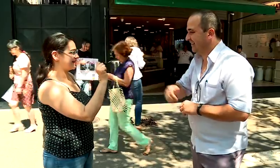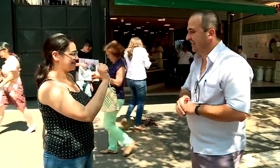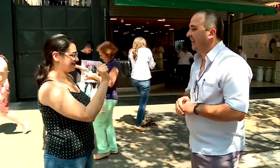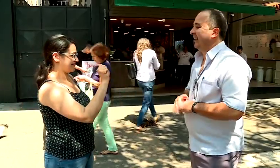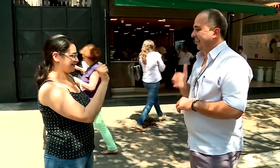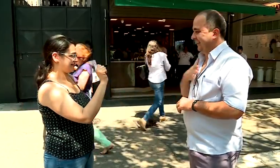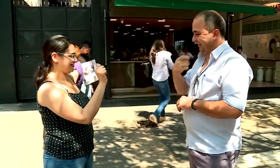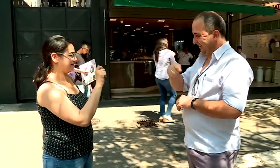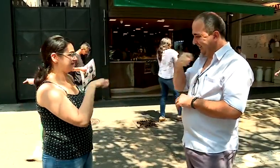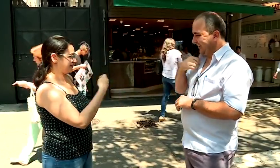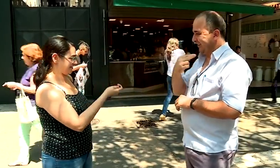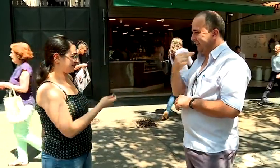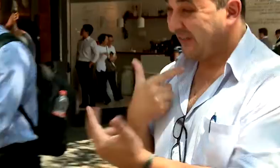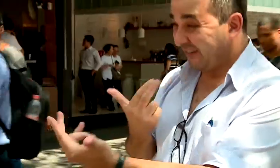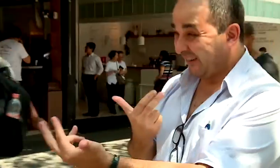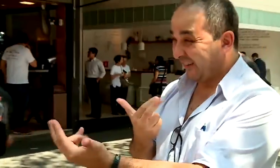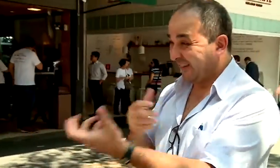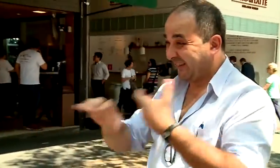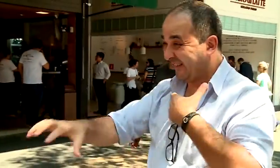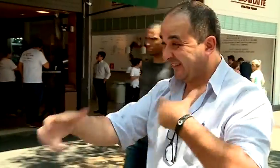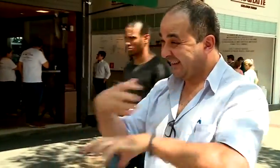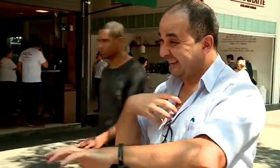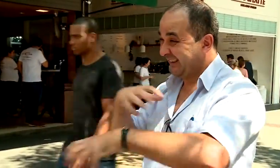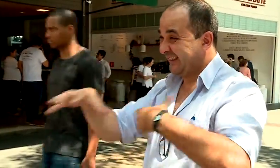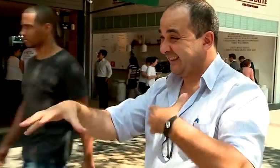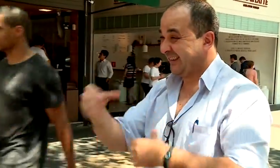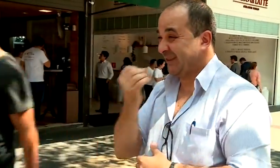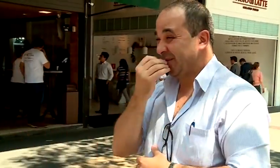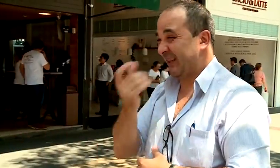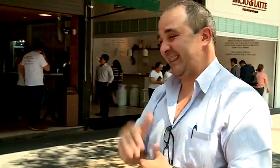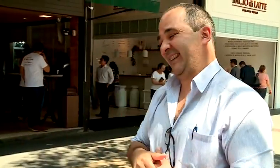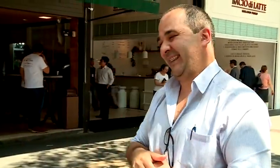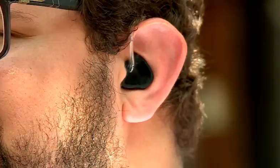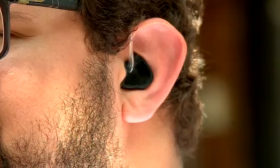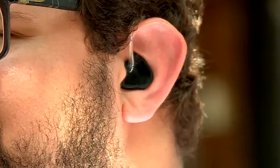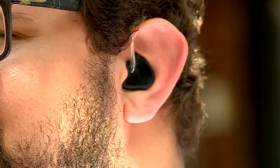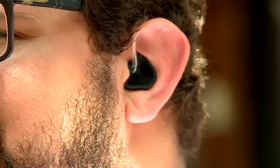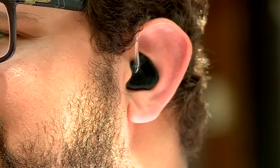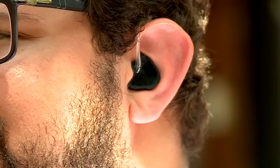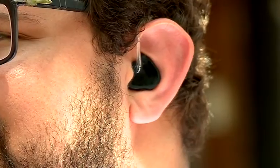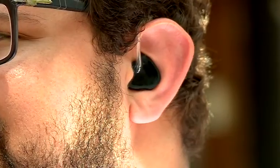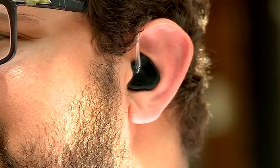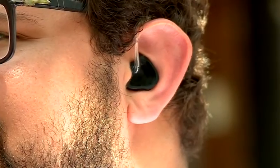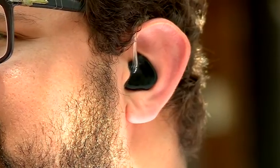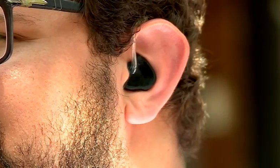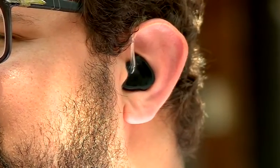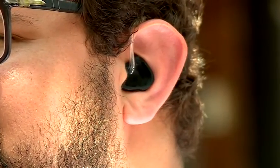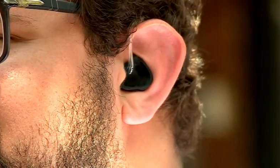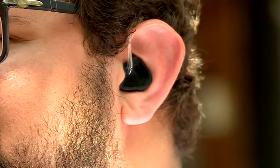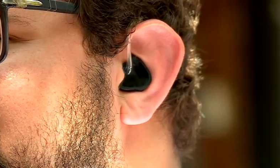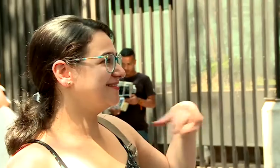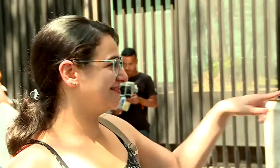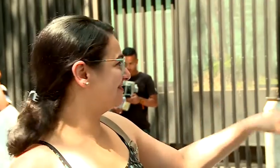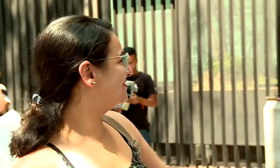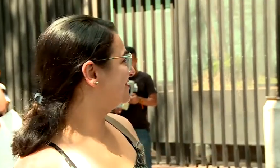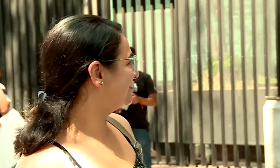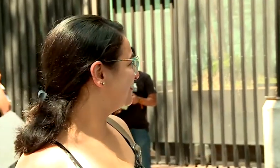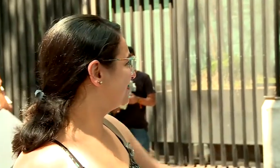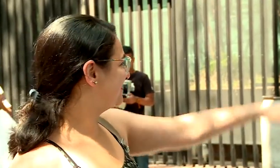O Dia do Surdo é uma data importante no calendário nacional. A ideia é conscientizar a população a entender e ajudar as